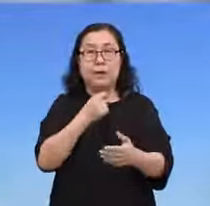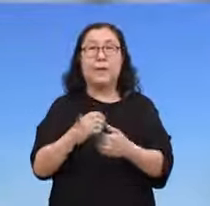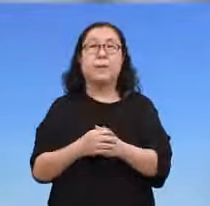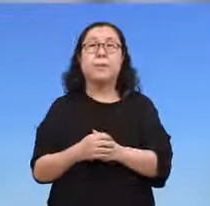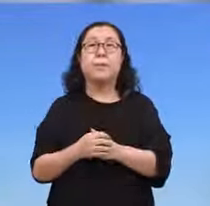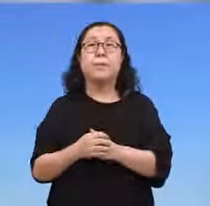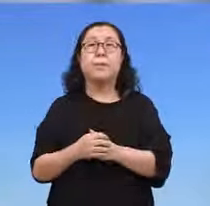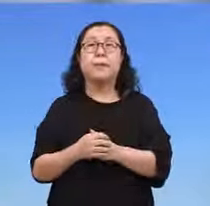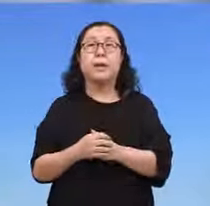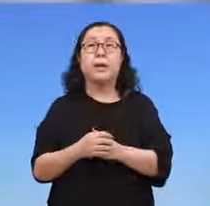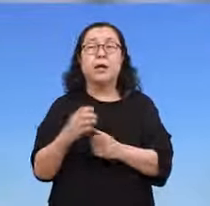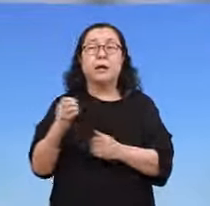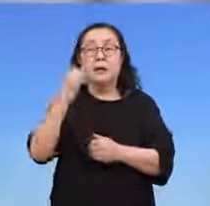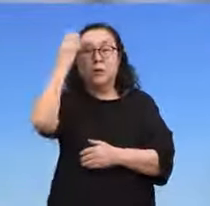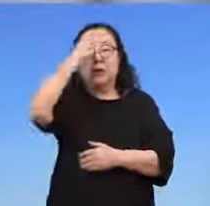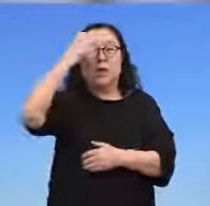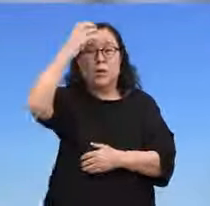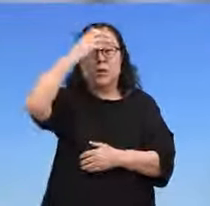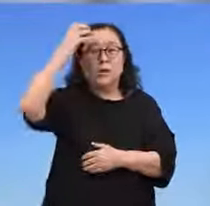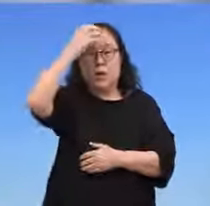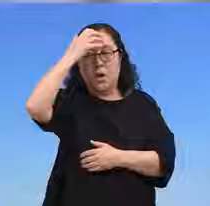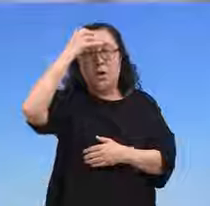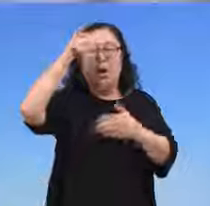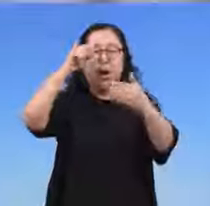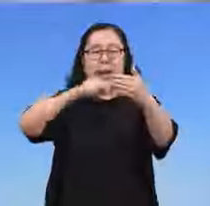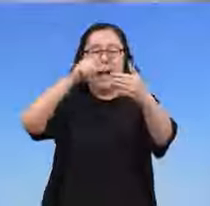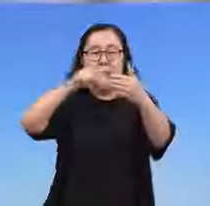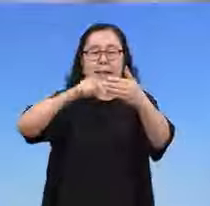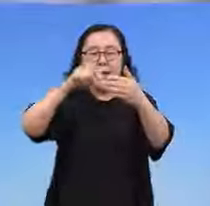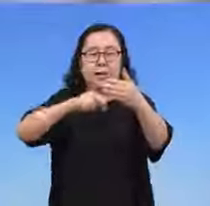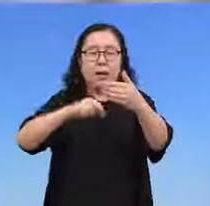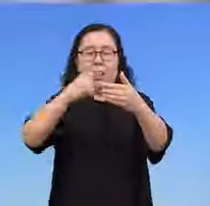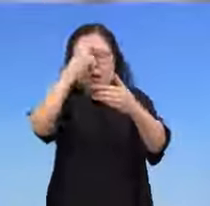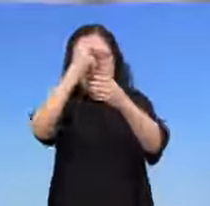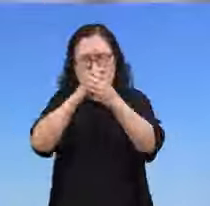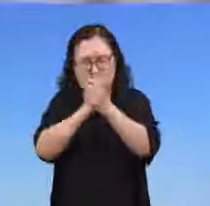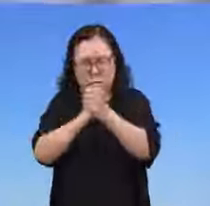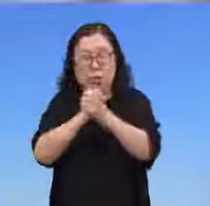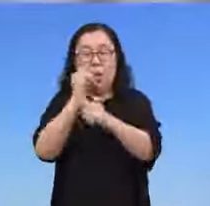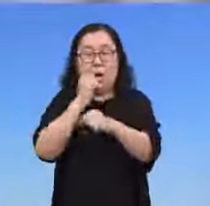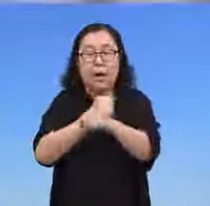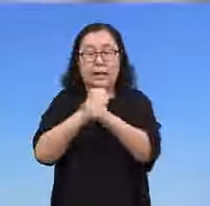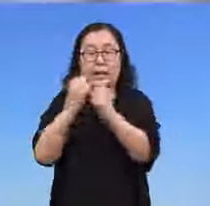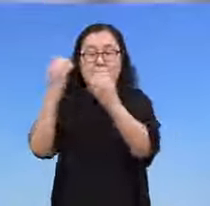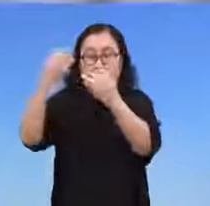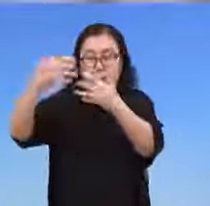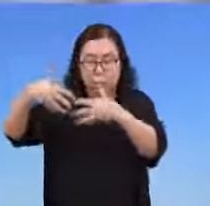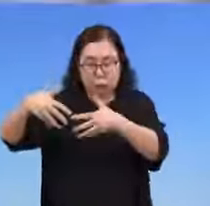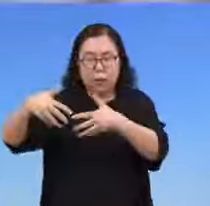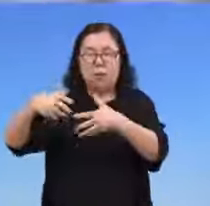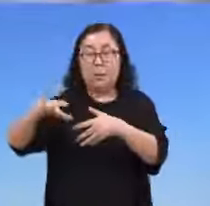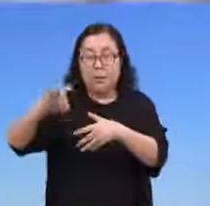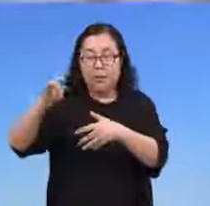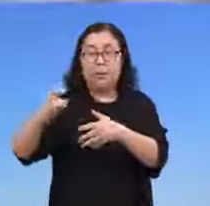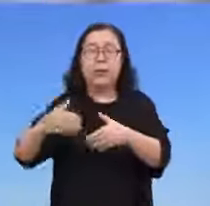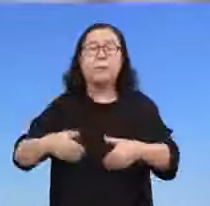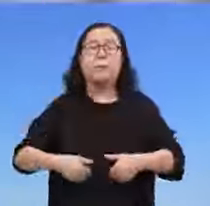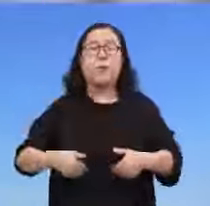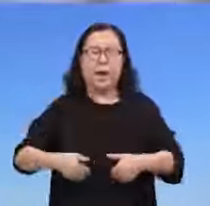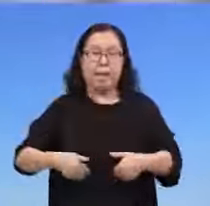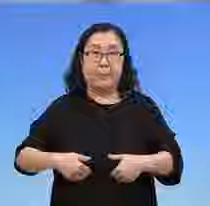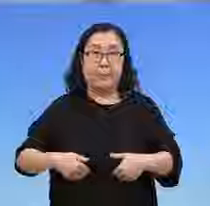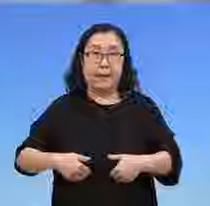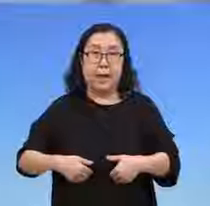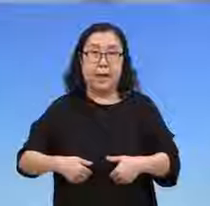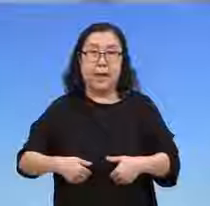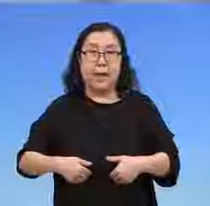전제가 뭐냐? 성령 안에서 기도하고 해요. 이 성령 안에서 기도하고라는 큰 우산 아래 두